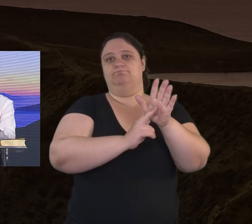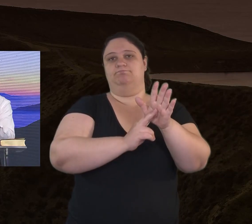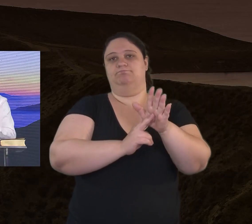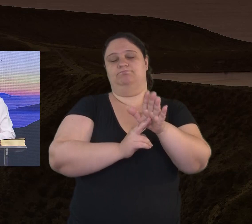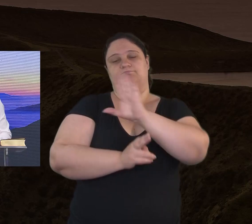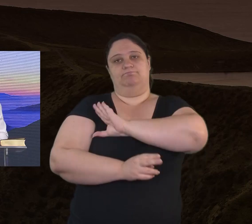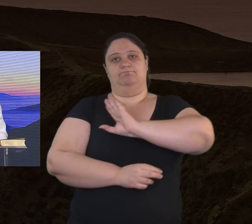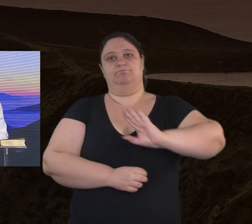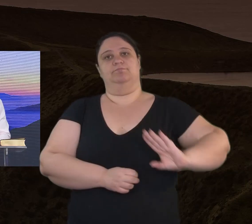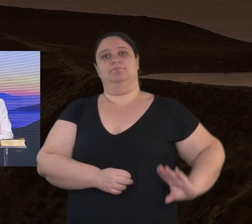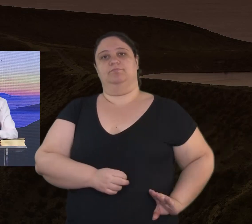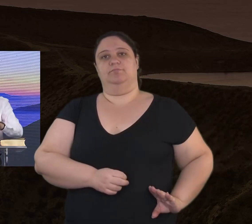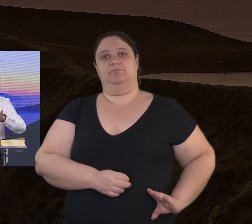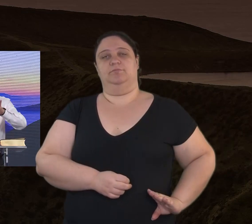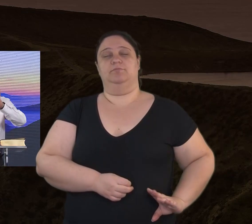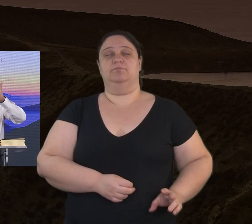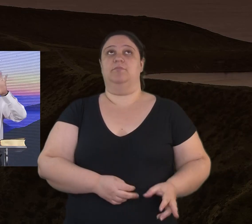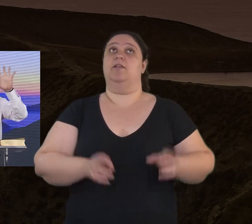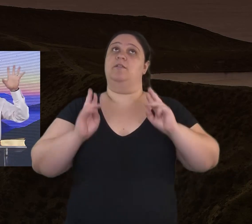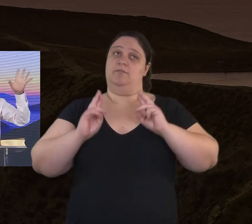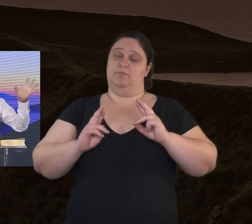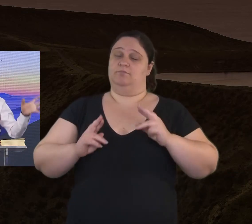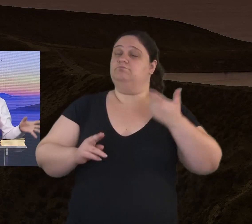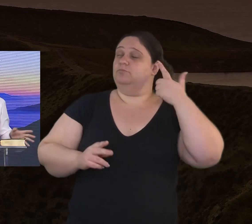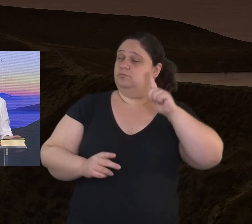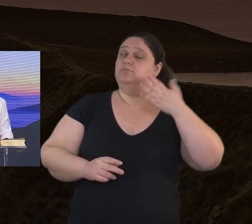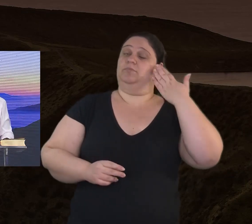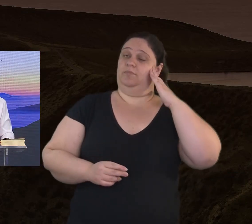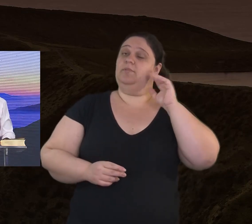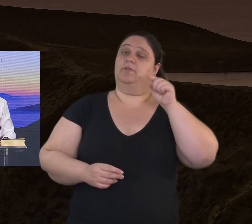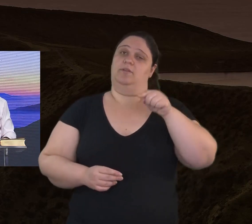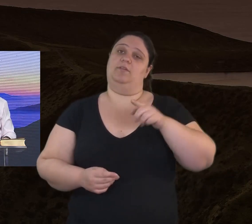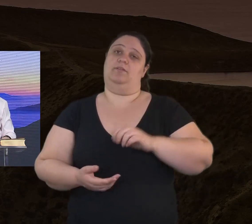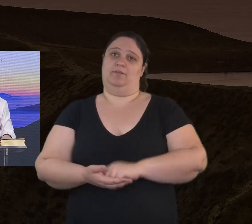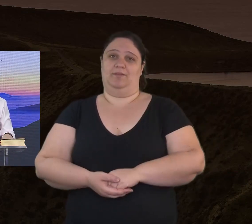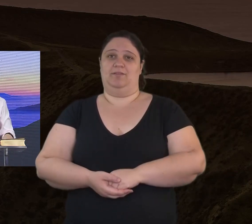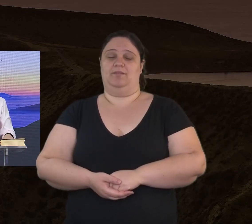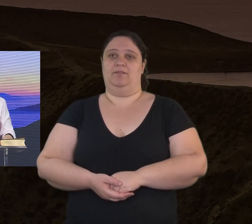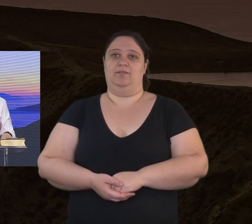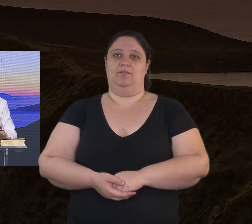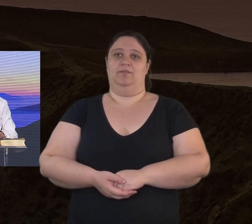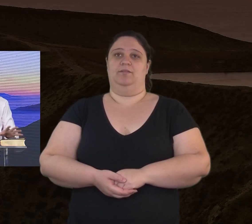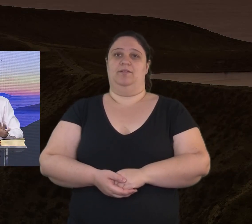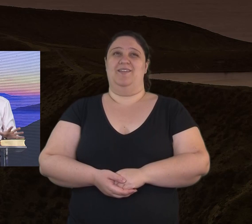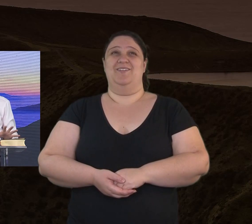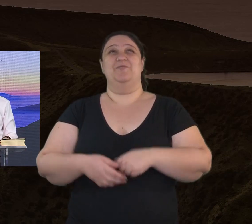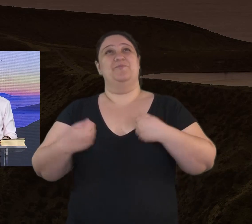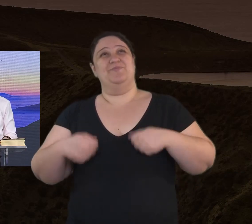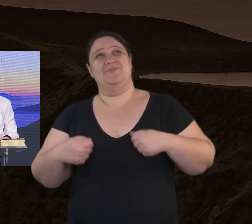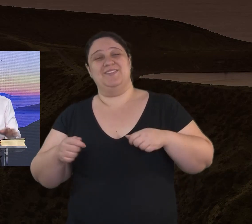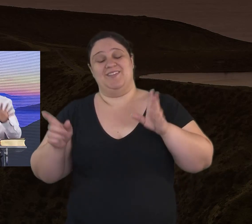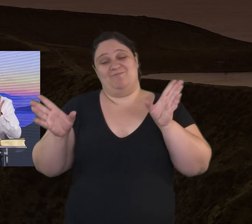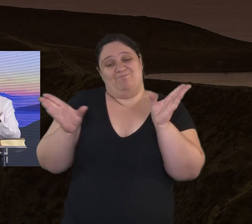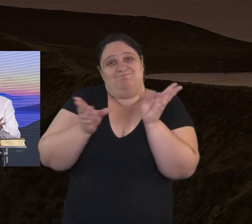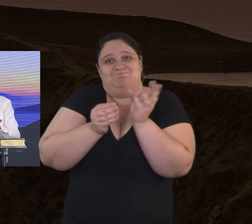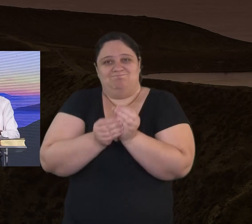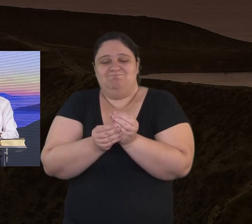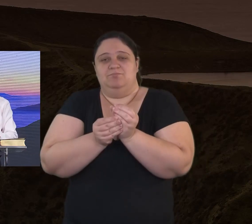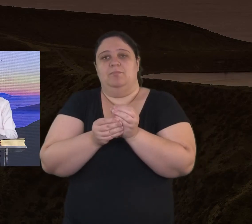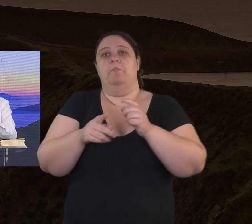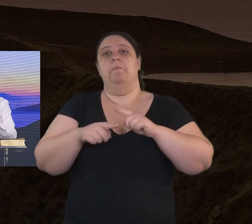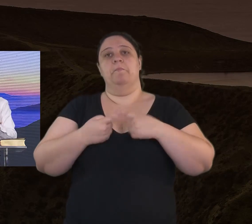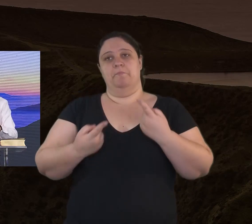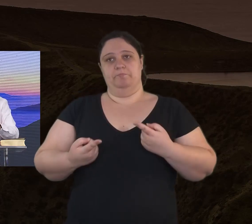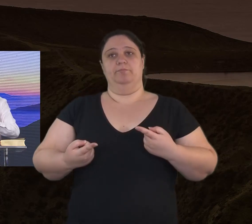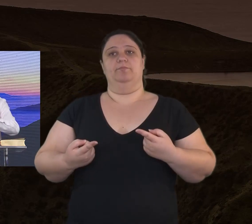plenitude. Espero ter conseguido passar essa visão geral para vocês, meio que cortando algumas coisas, mas